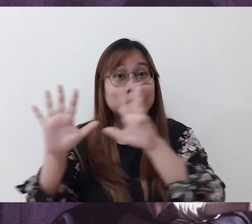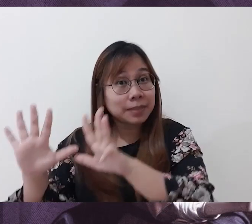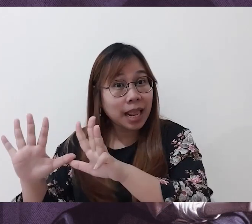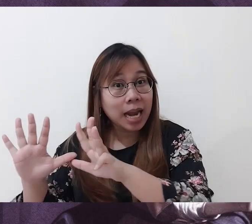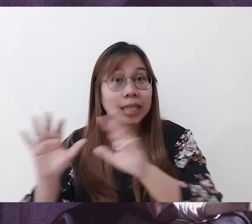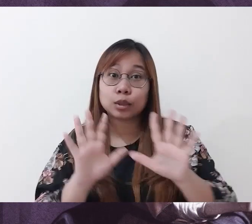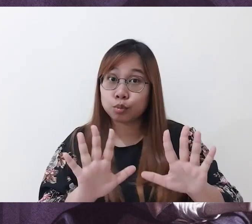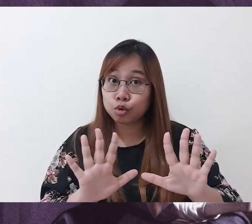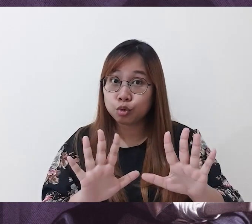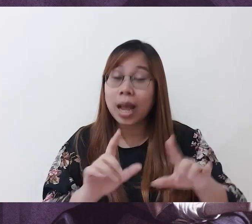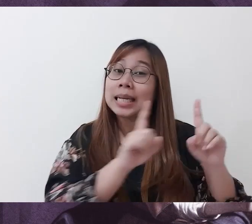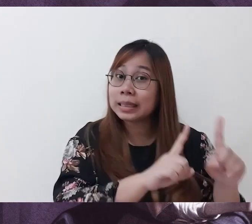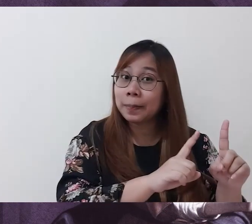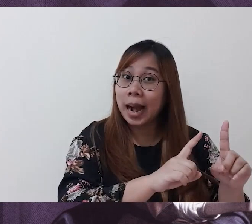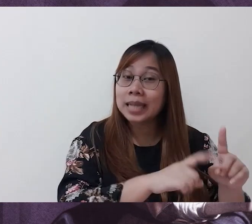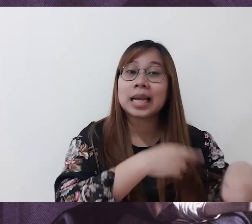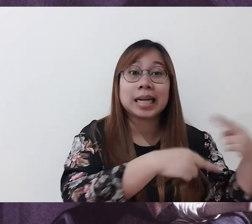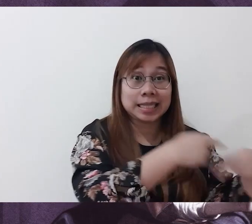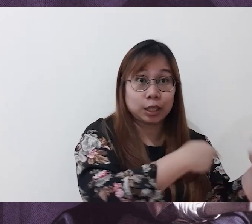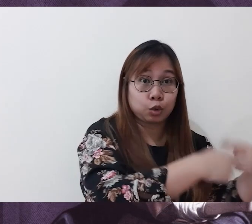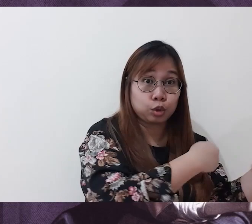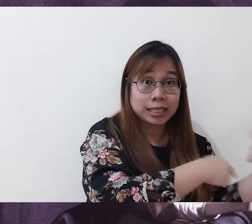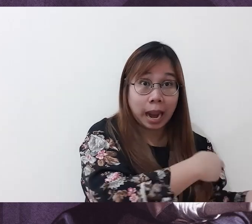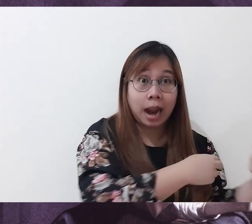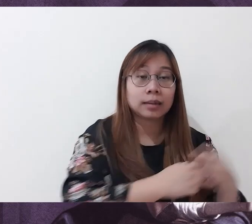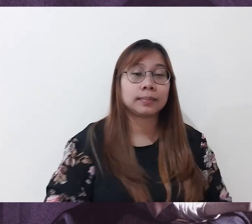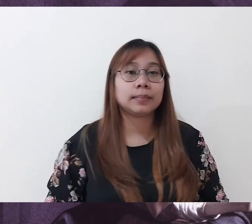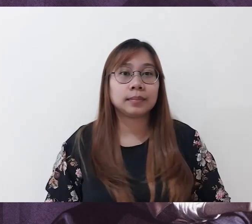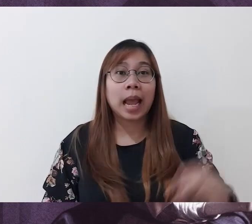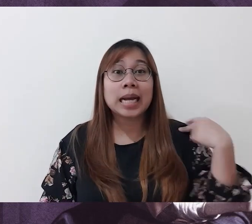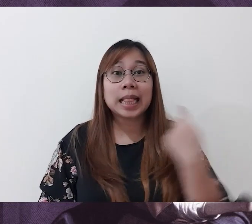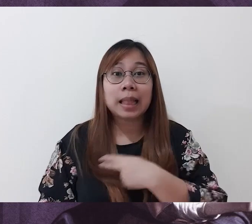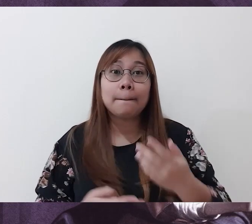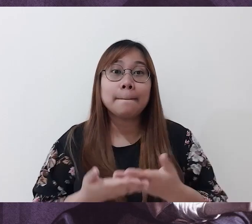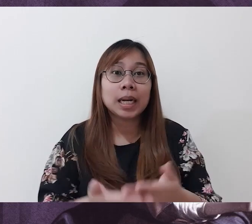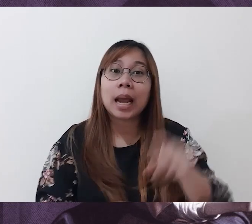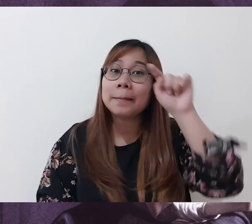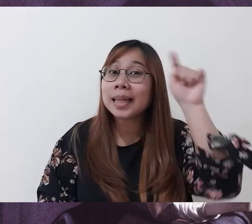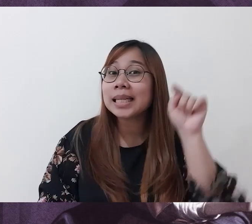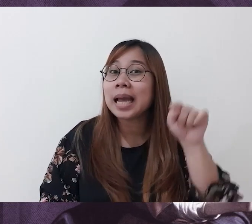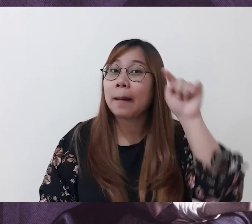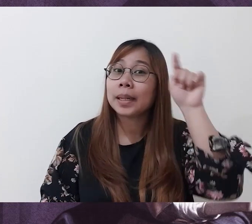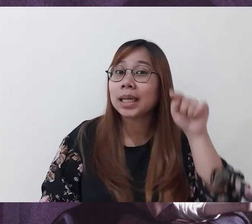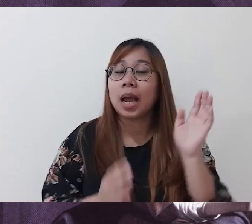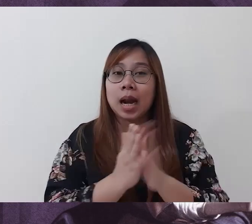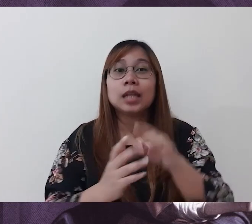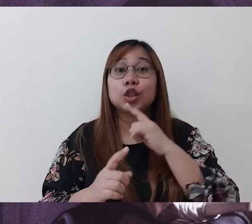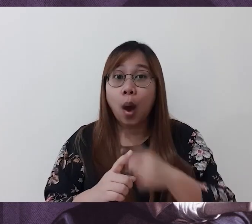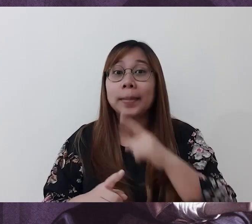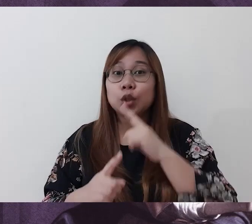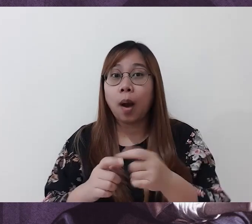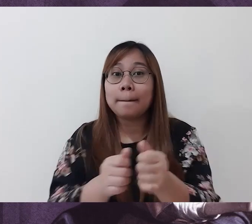membaca urut dari hari ke hari. Kami juga akan mempostingkan tetap pertanyaan dan jawaban yang tiap